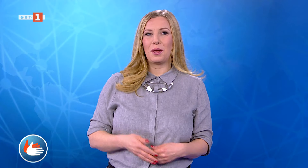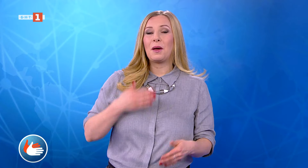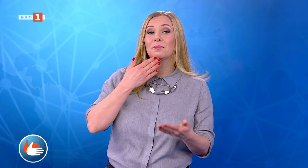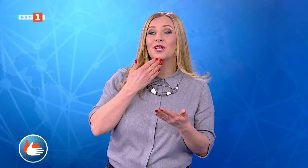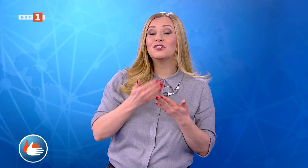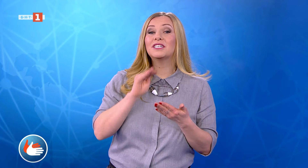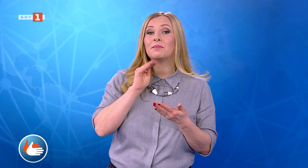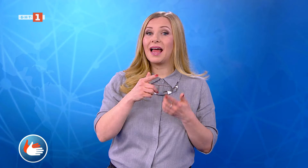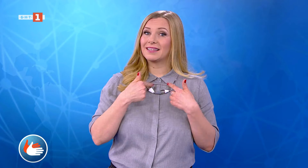Благодарим ви, че бяхте с нас и днес.